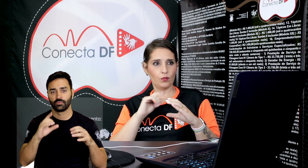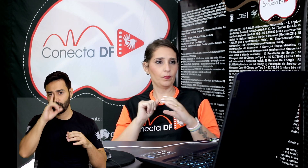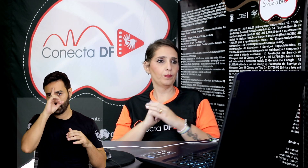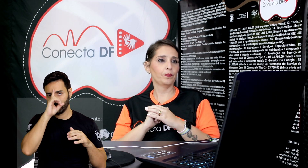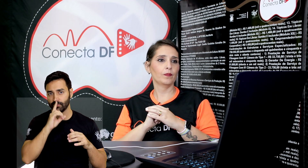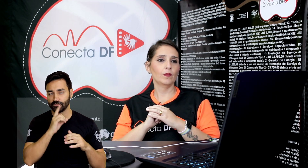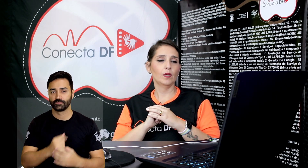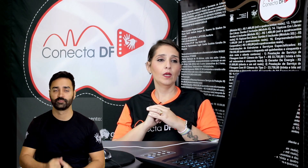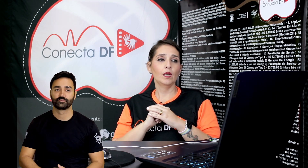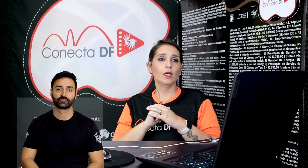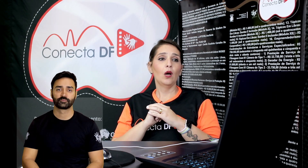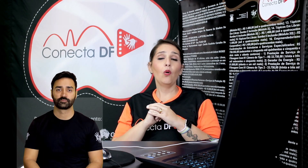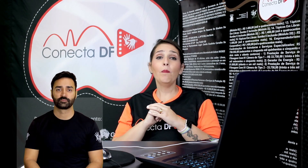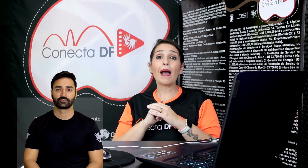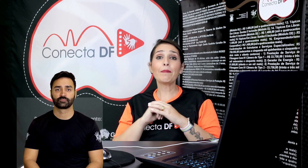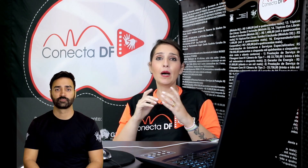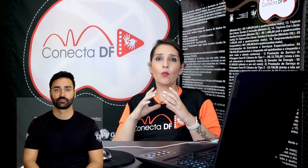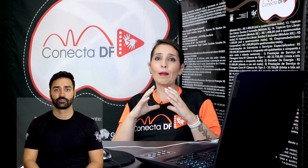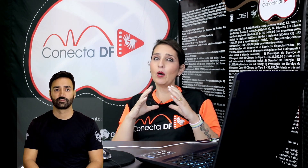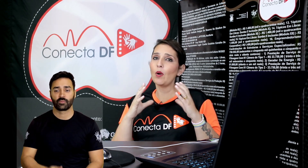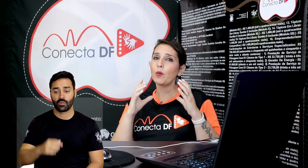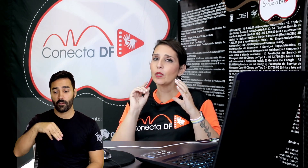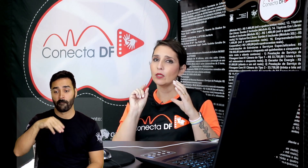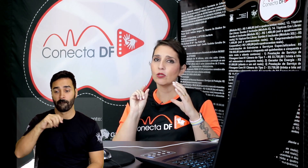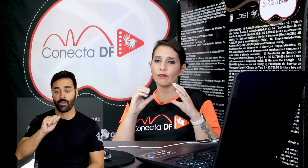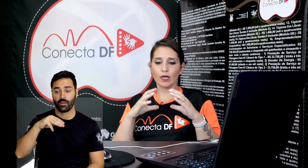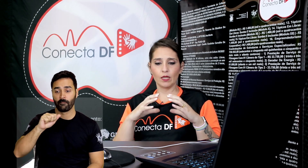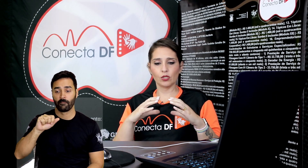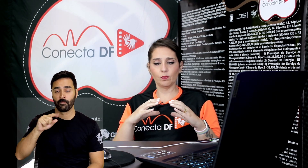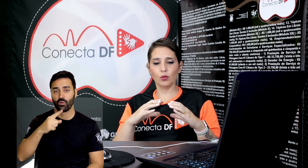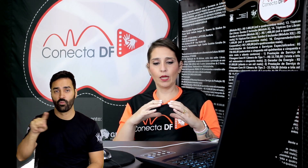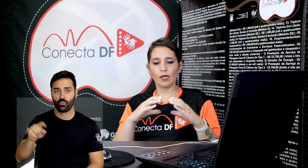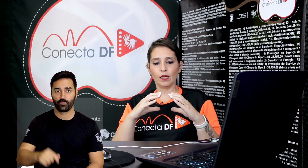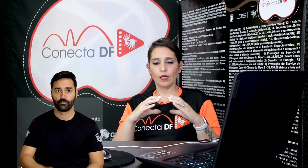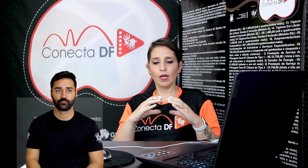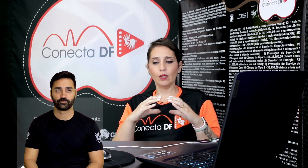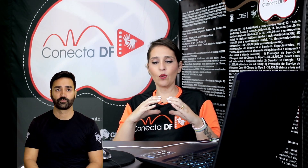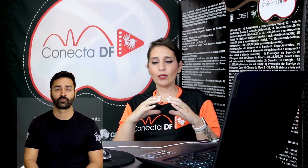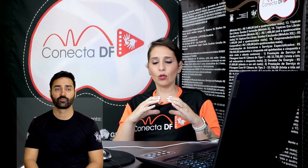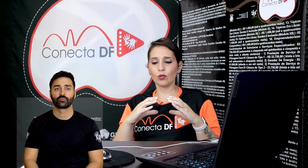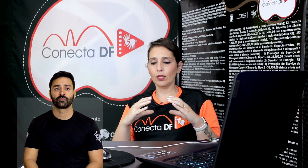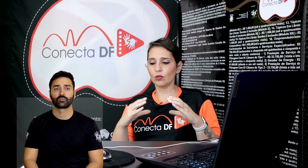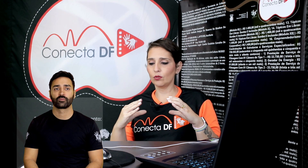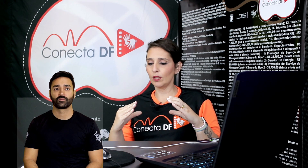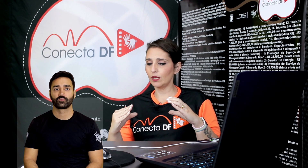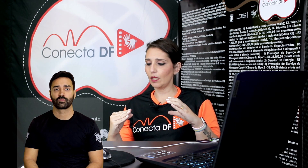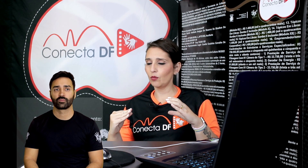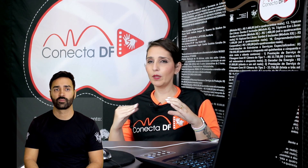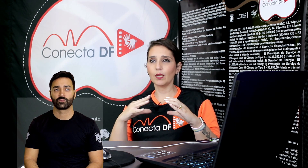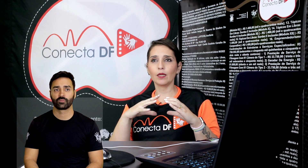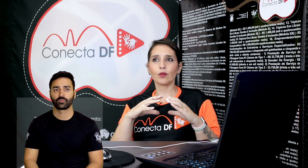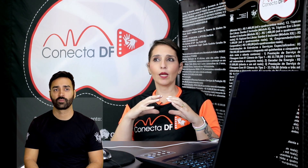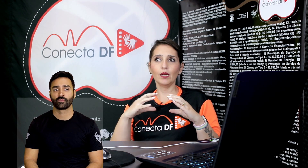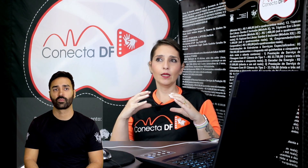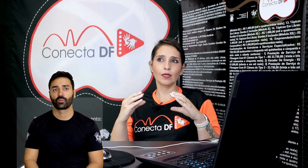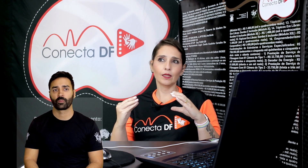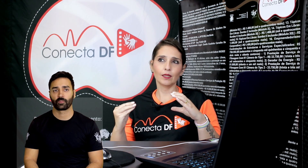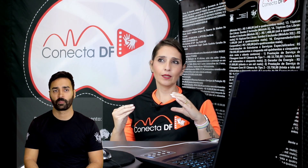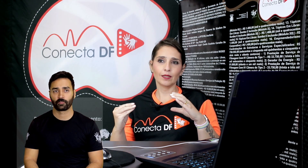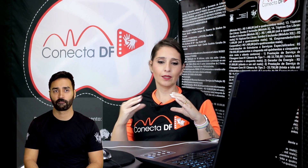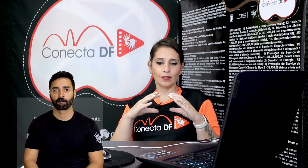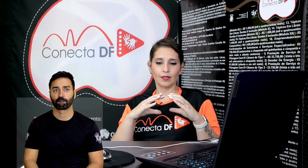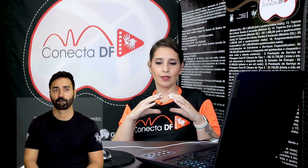Melão. O mamão. O mamão é um pouquinho diferente. Por quê? Ele não é todo redondo, ele tem o biquinho, né?